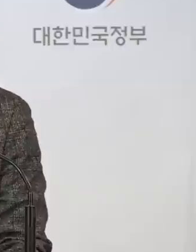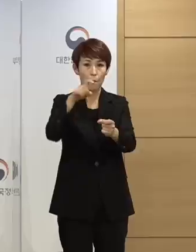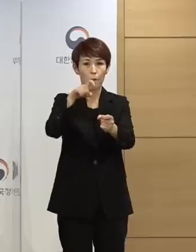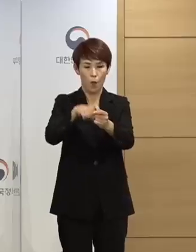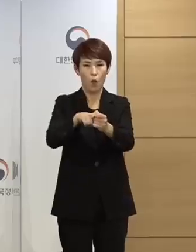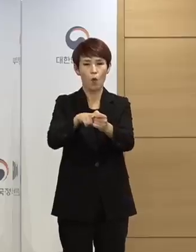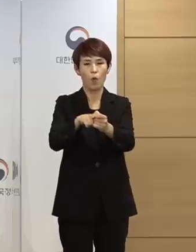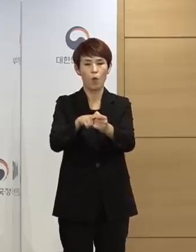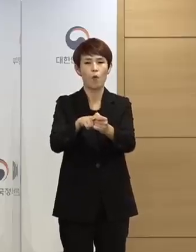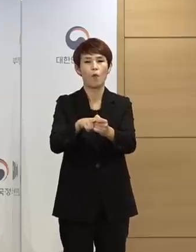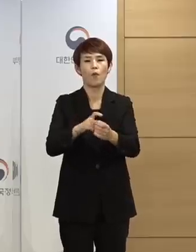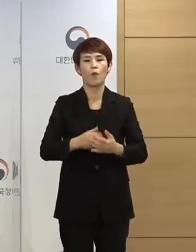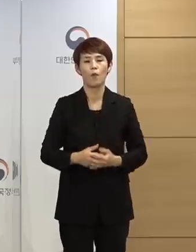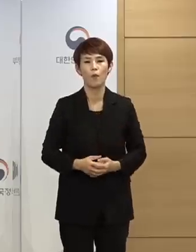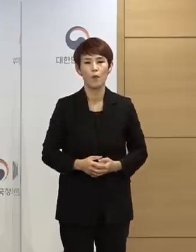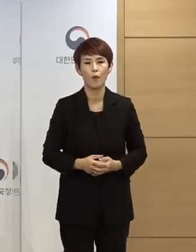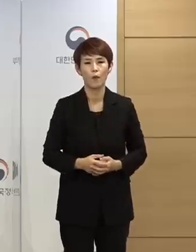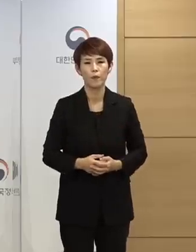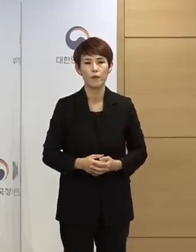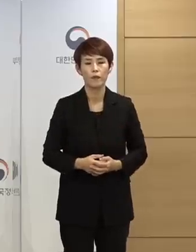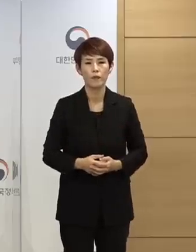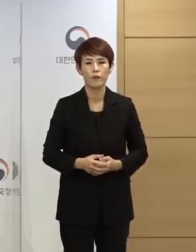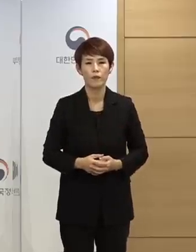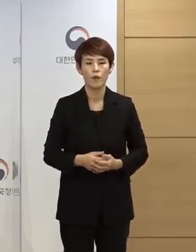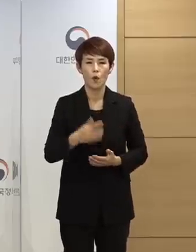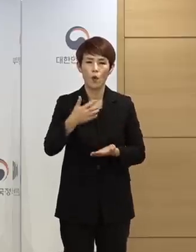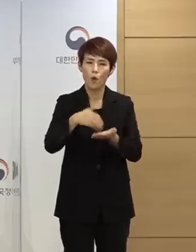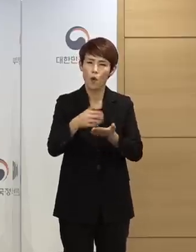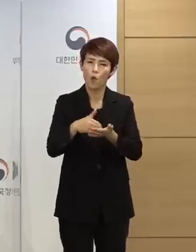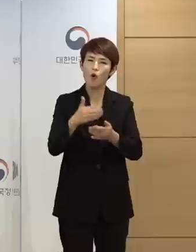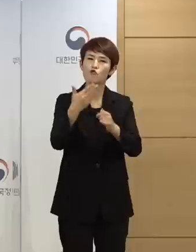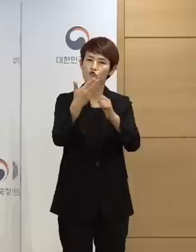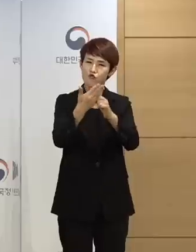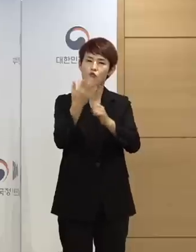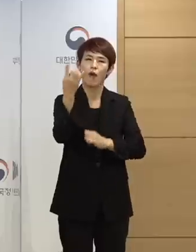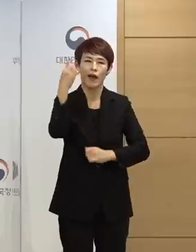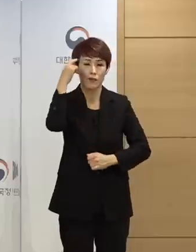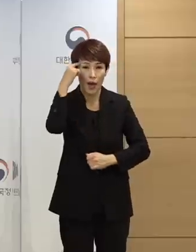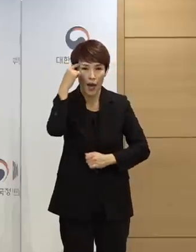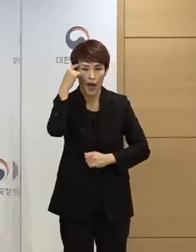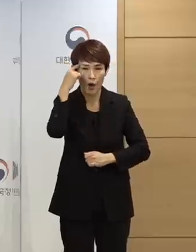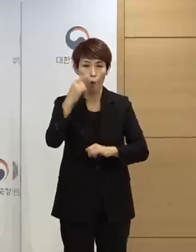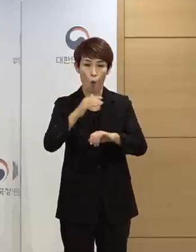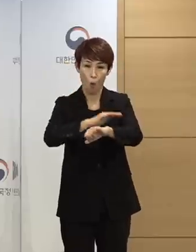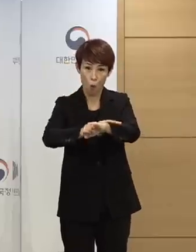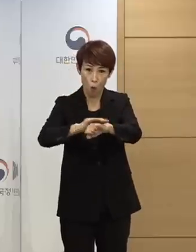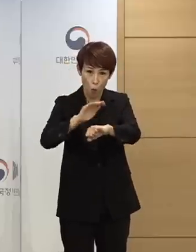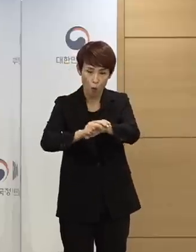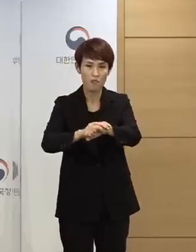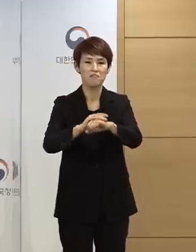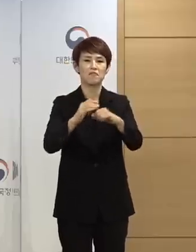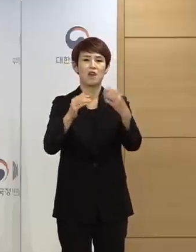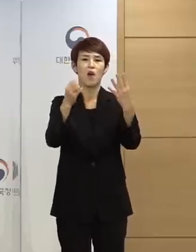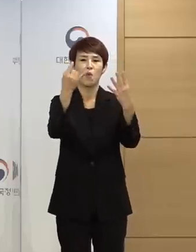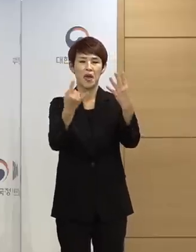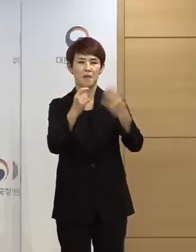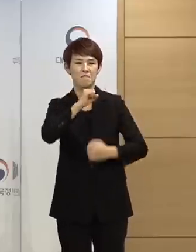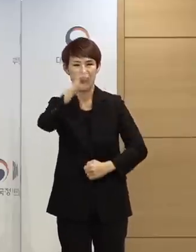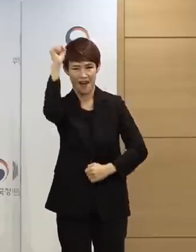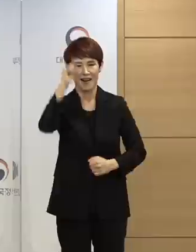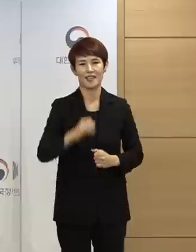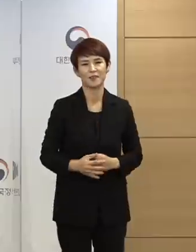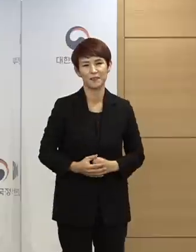목적으로서 당초 총 9회를 계획하였으나 성공적 궤적 수정을 통해서 최종 4회로 줄일 수